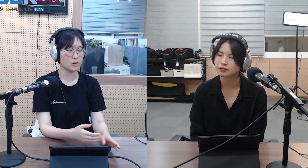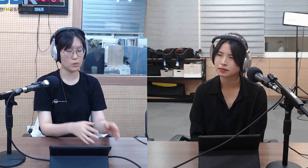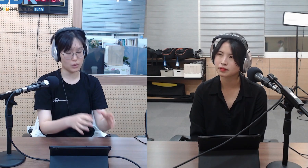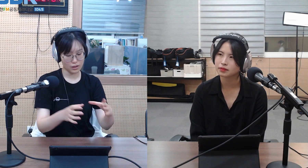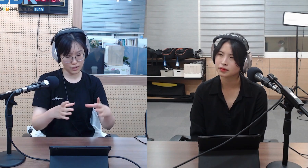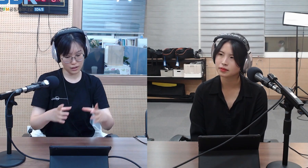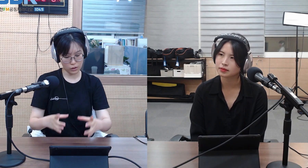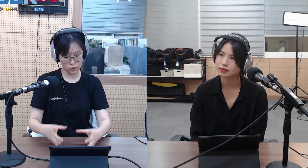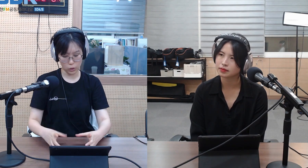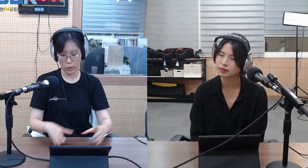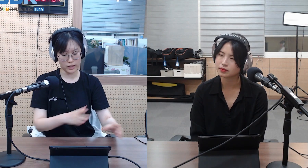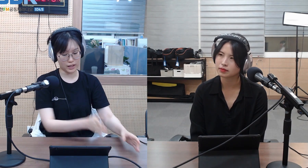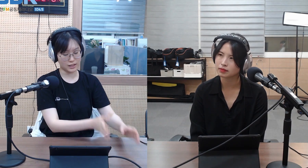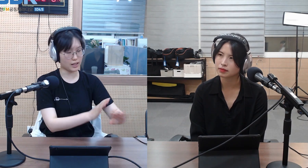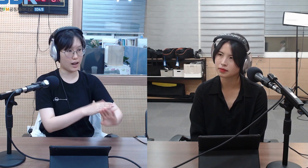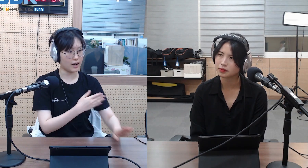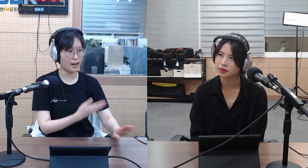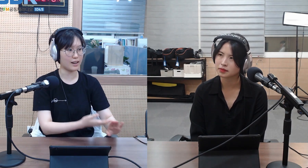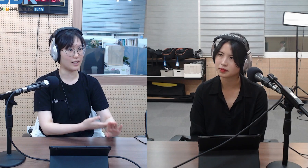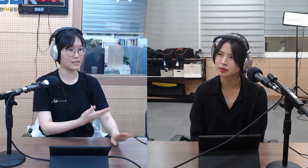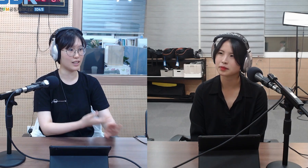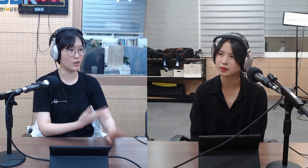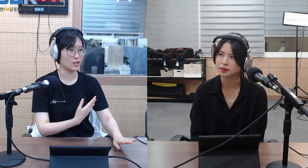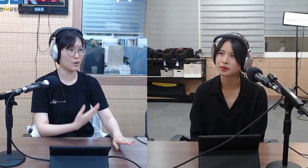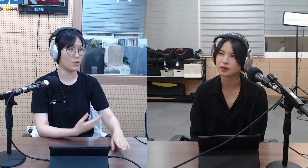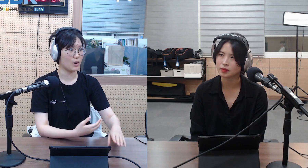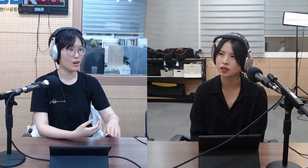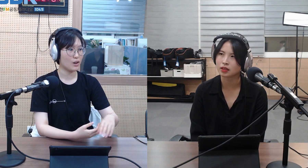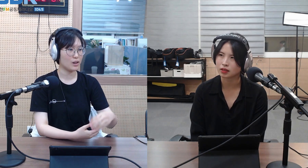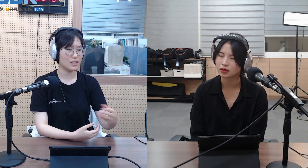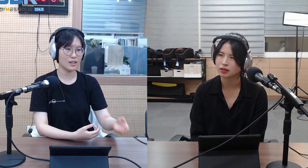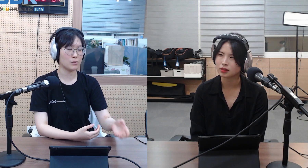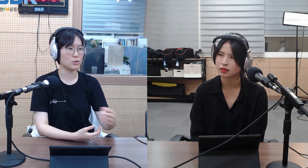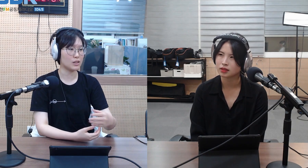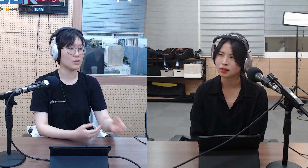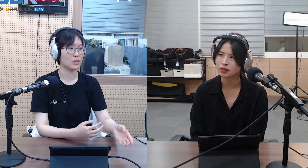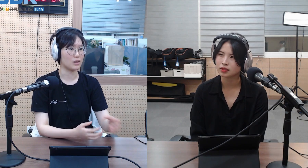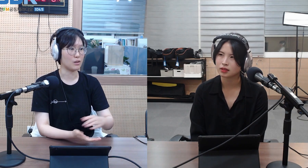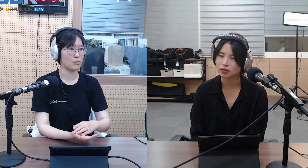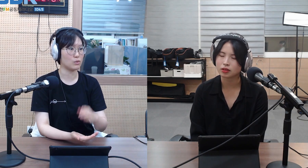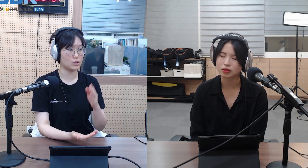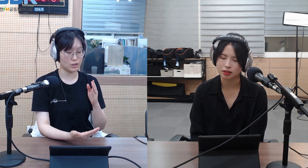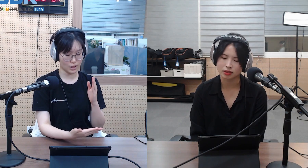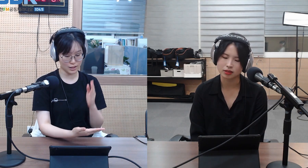계속 너와 나는 달라라는 게 돼서 네. 이해를 못하는 것 같아요. 뭐 그런 진짜 것 사실